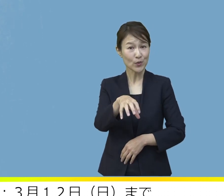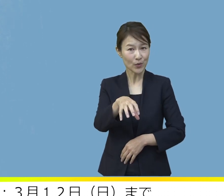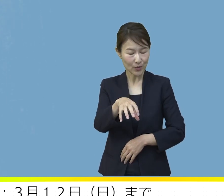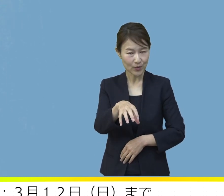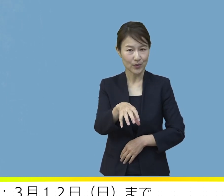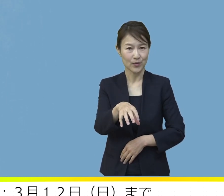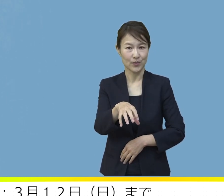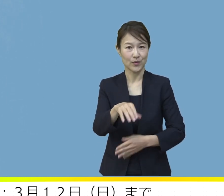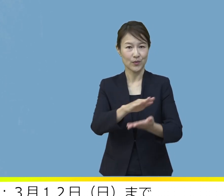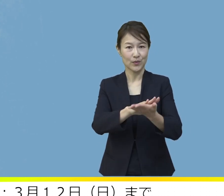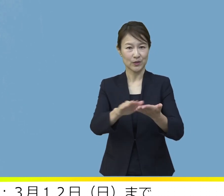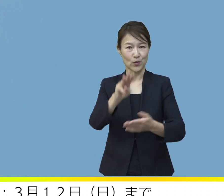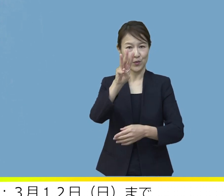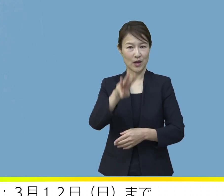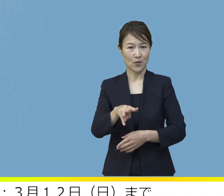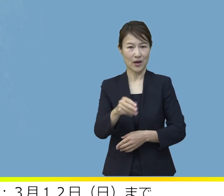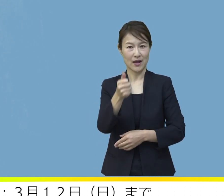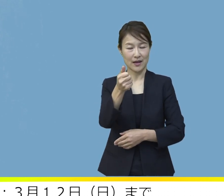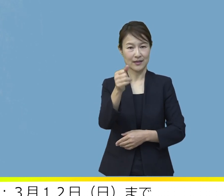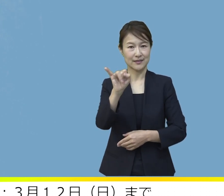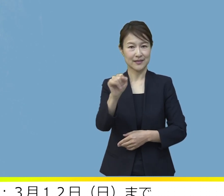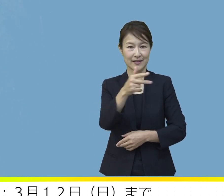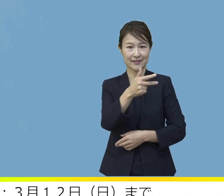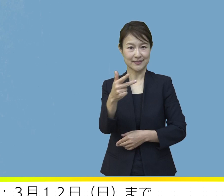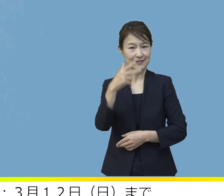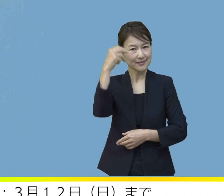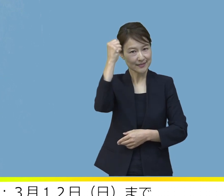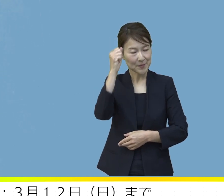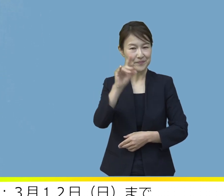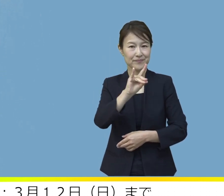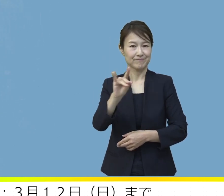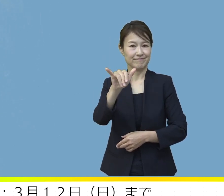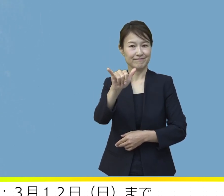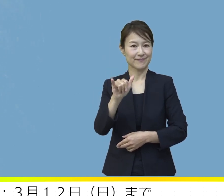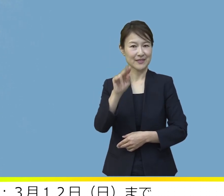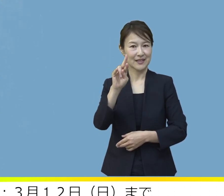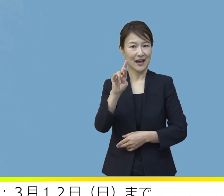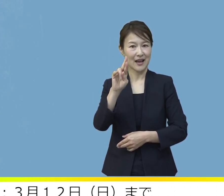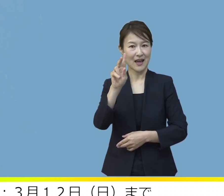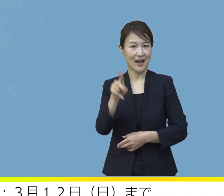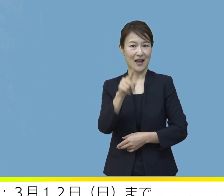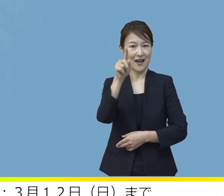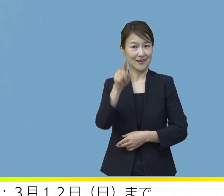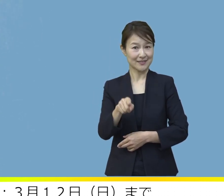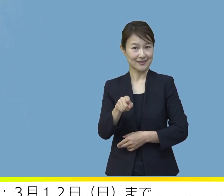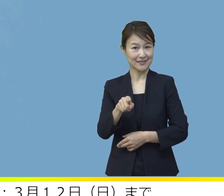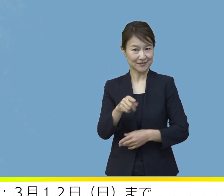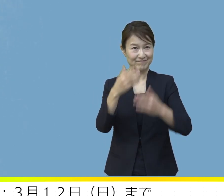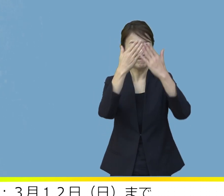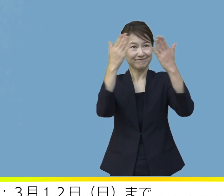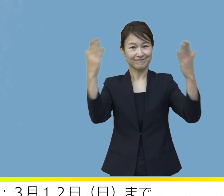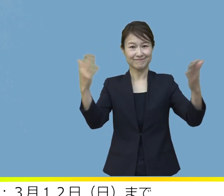会場は清川泰司記念ギャラリー展示室です